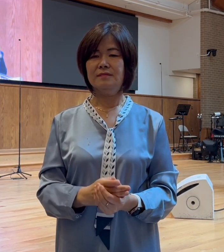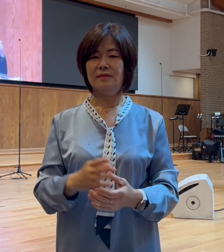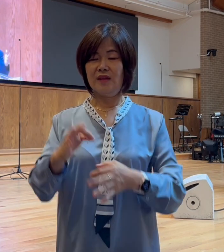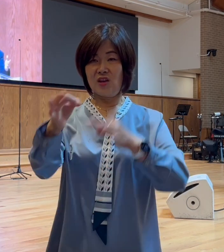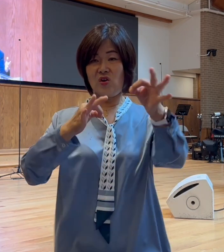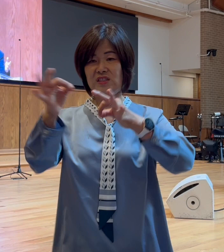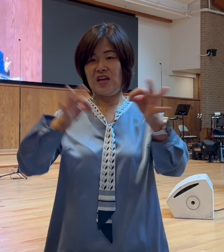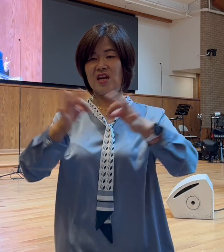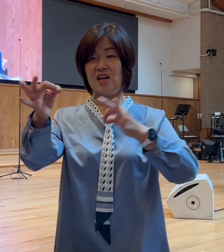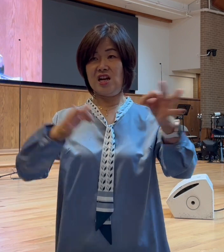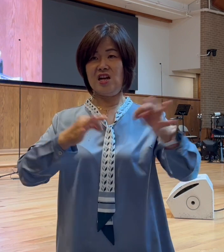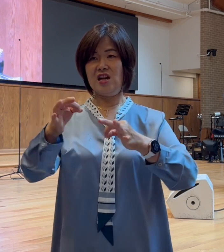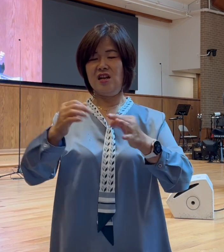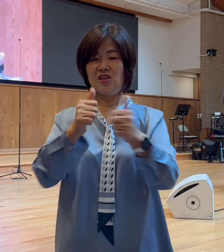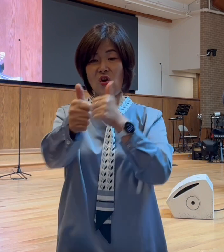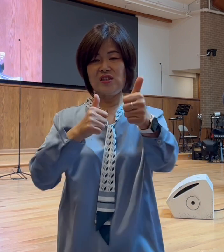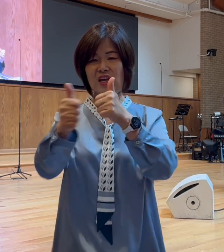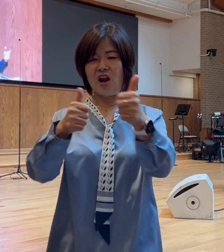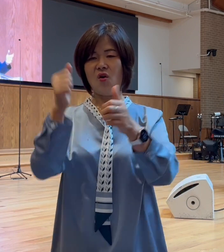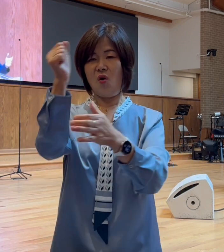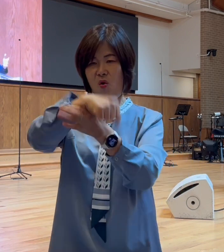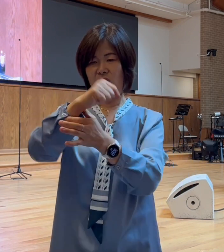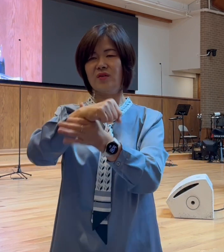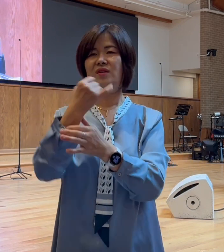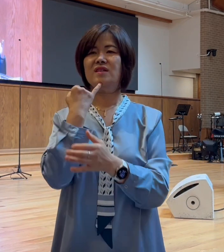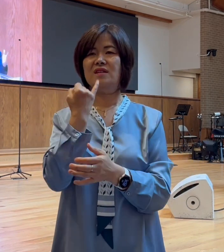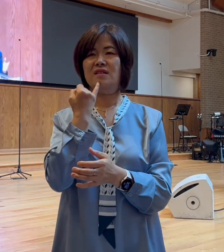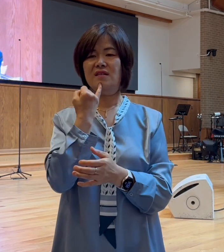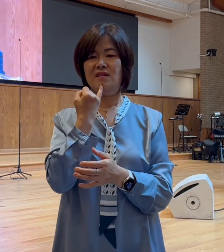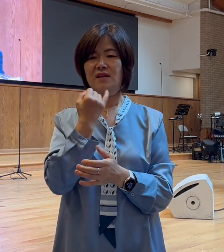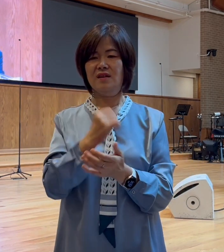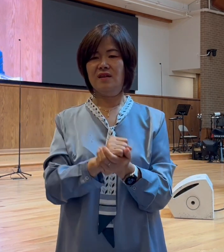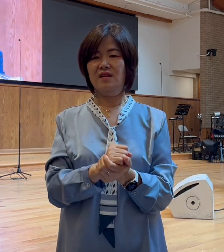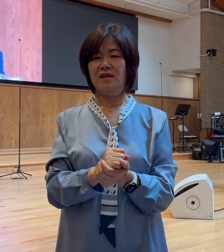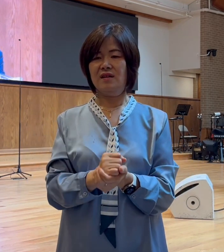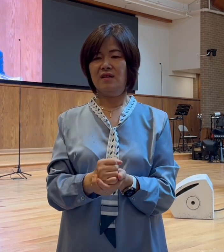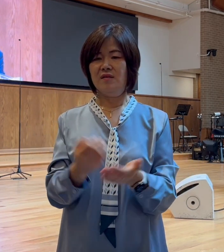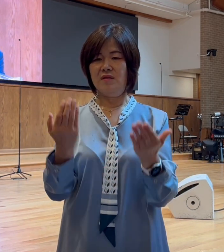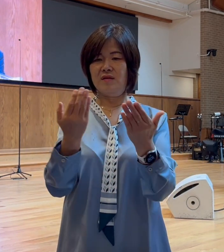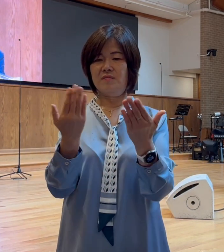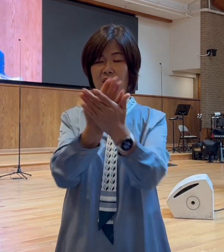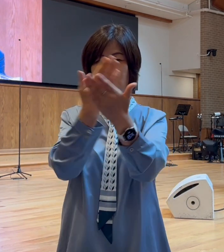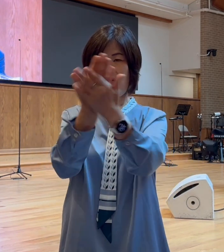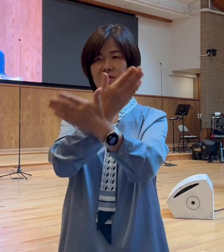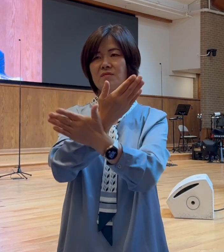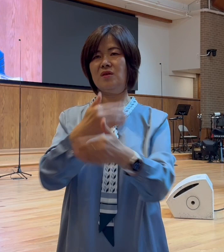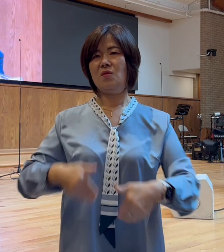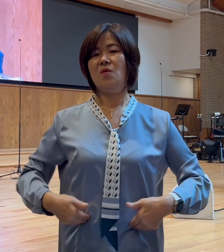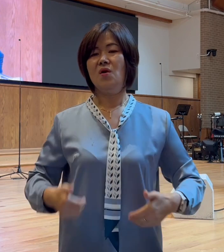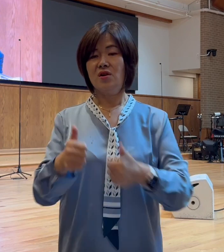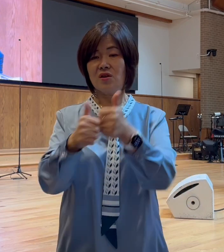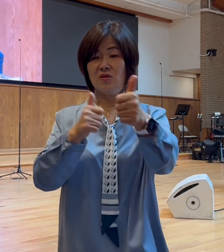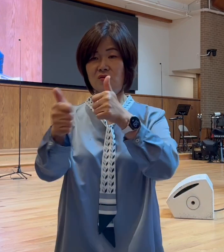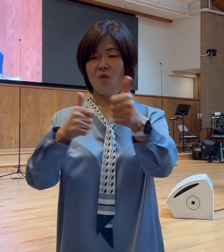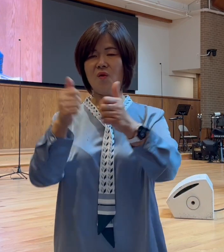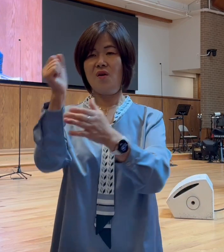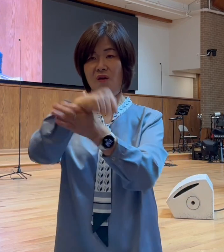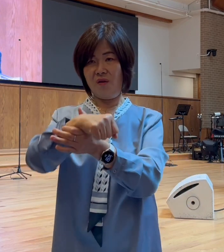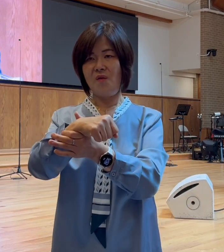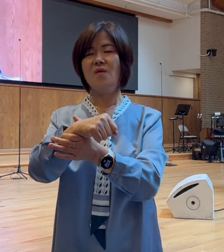경쟁을 허용하지 않으면 공산주의처럼 이렇게 발전이 안 되니까, 경쟁을